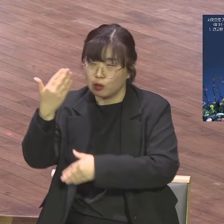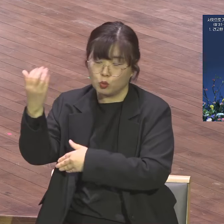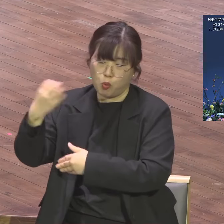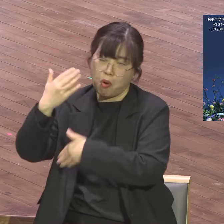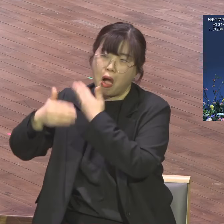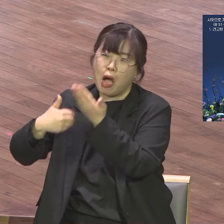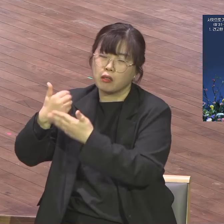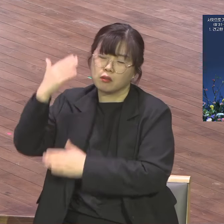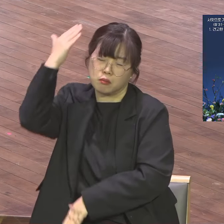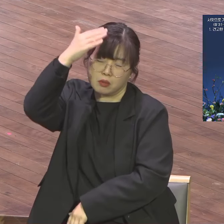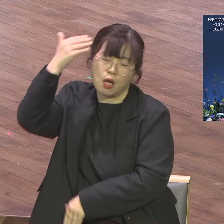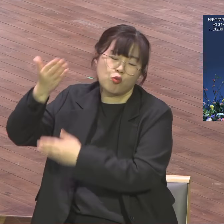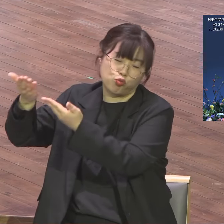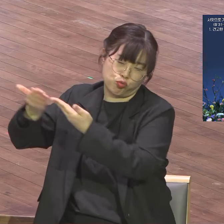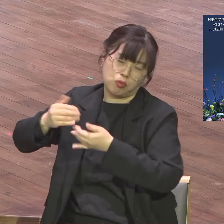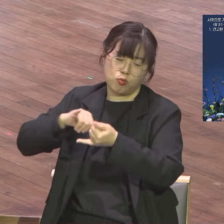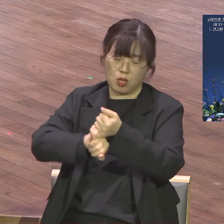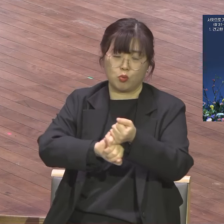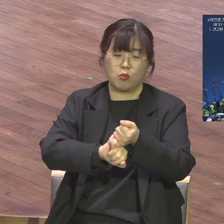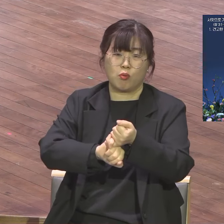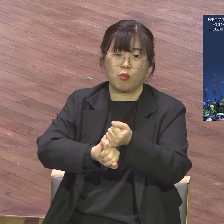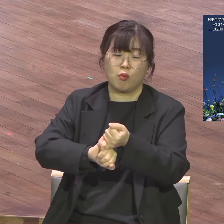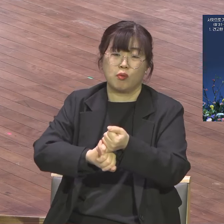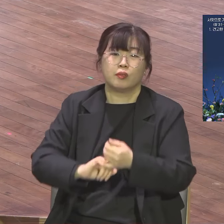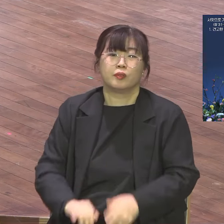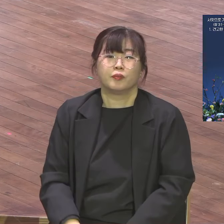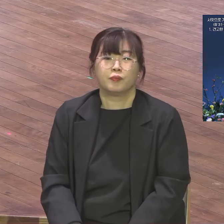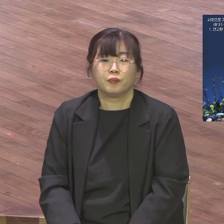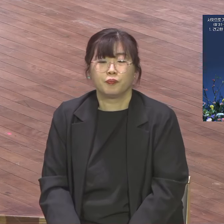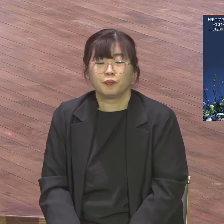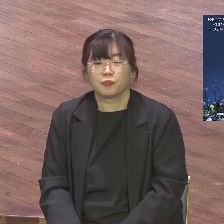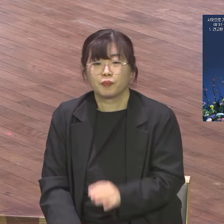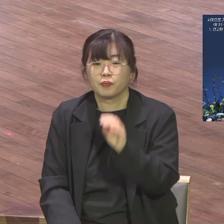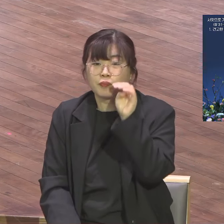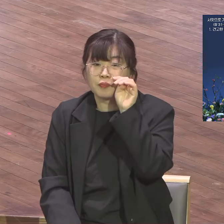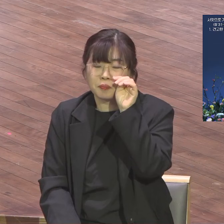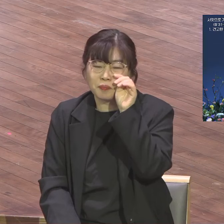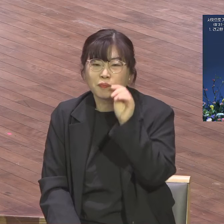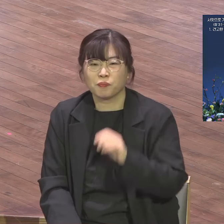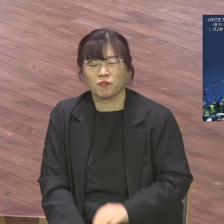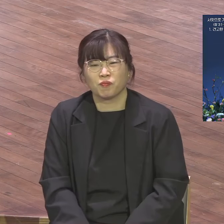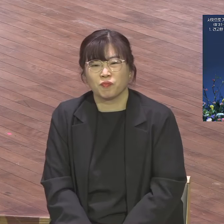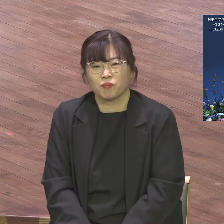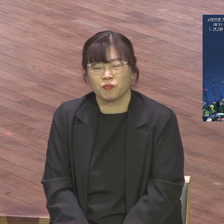그렇게 만들겠다 그 되어진다는 것입니다. 그게 섬이지.